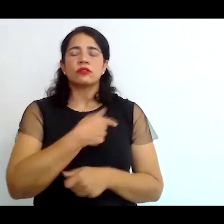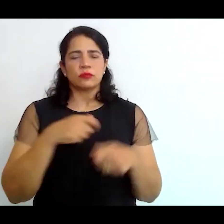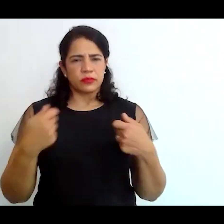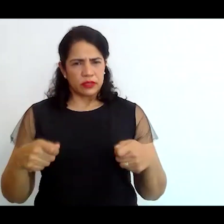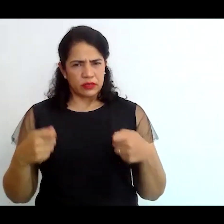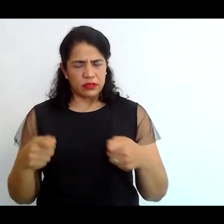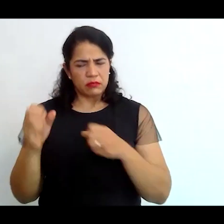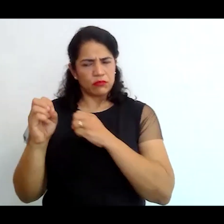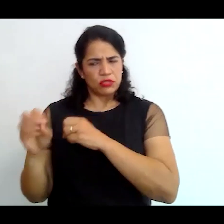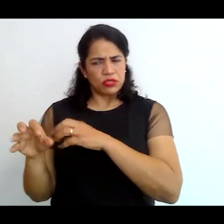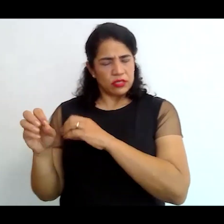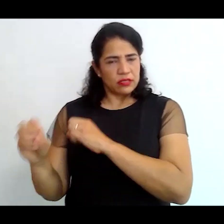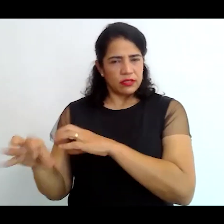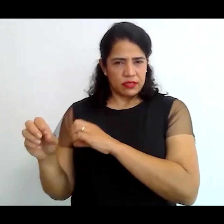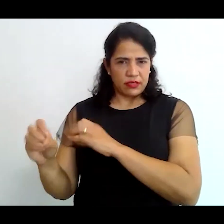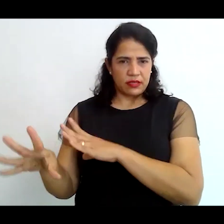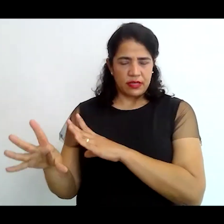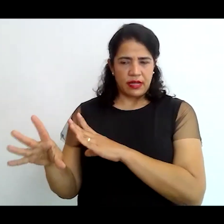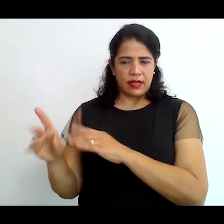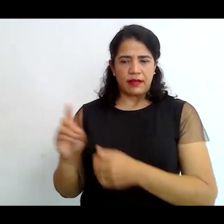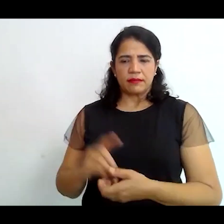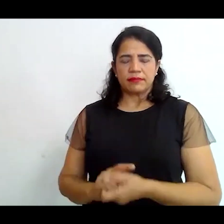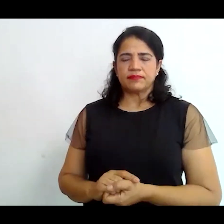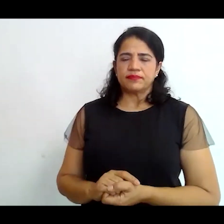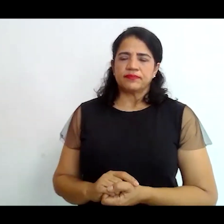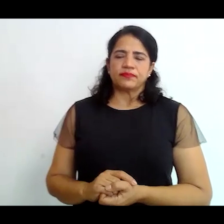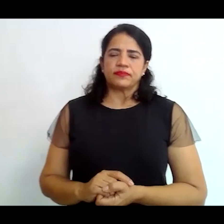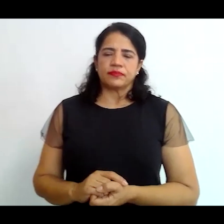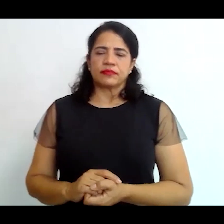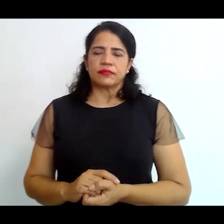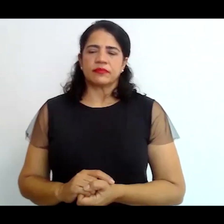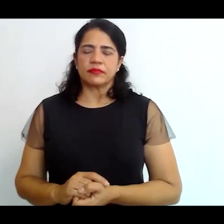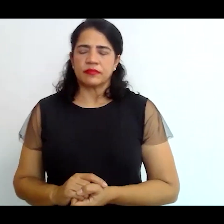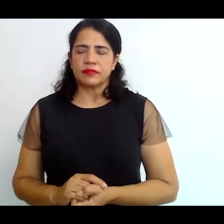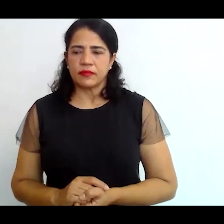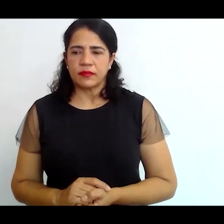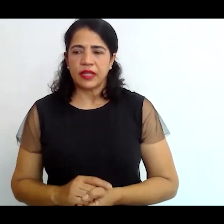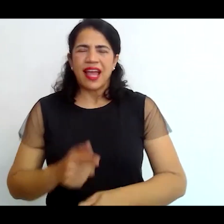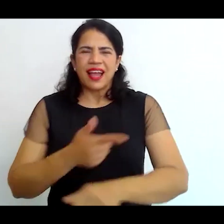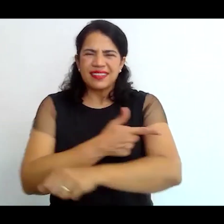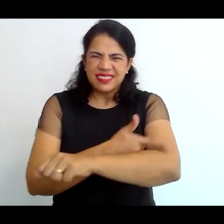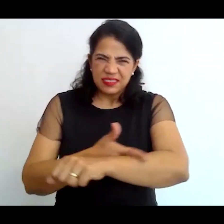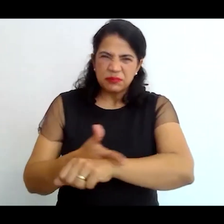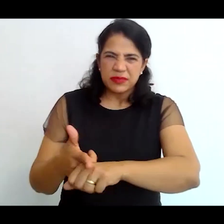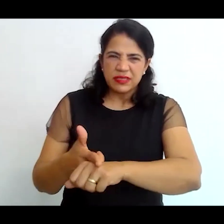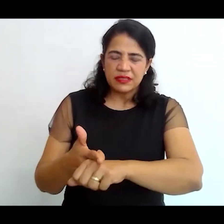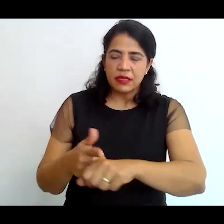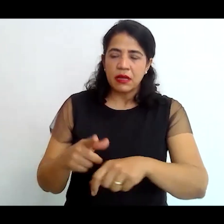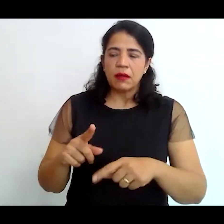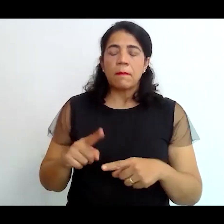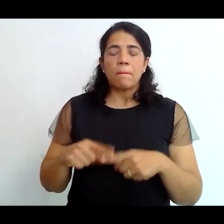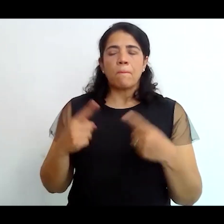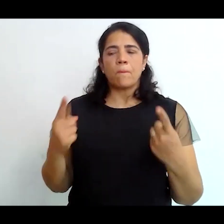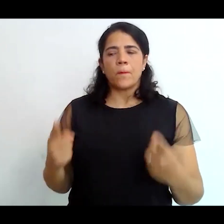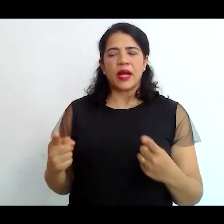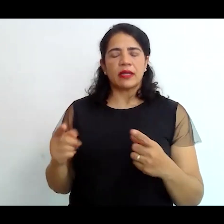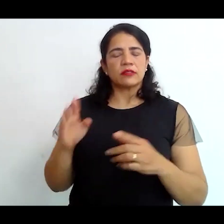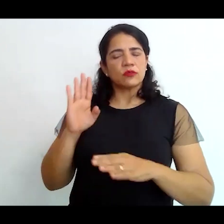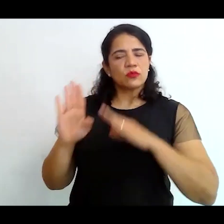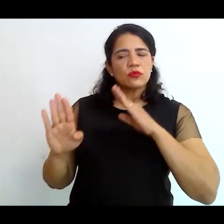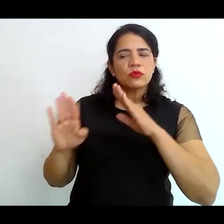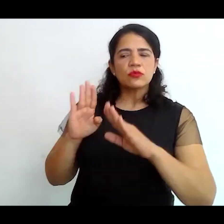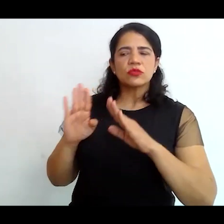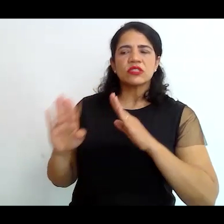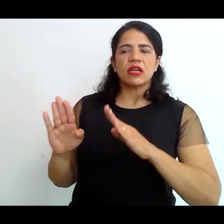disciplina. Porém, os pais não devem abusar da sua autoridade e nem pressionar os filhos